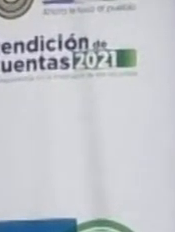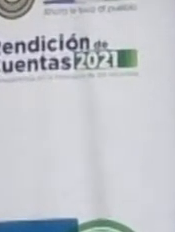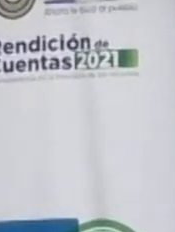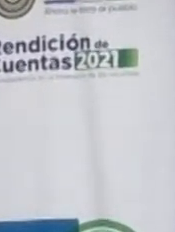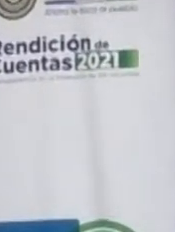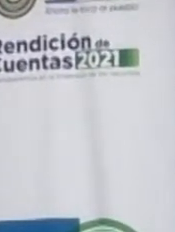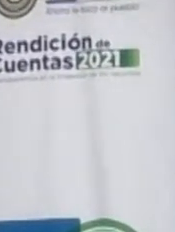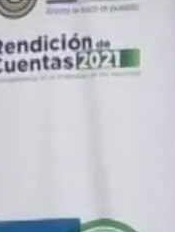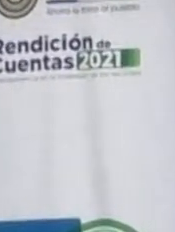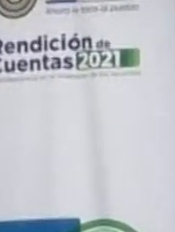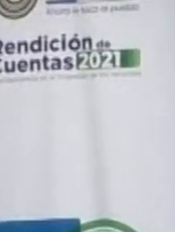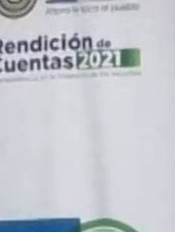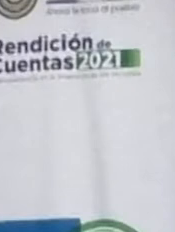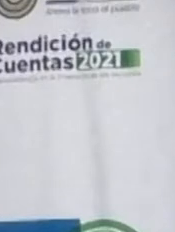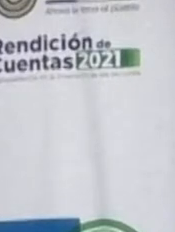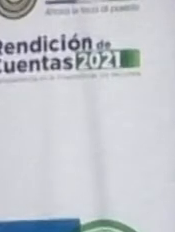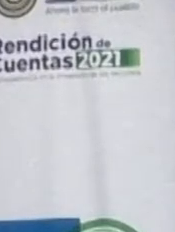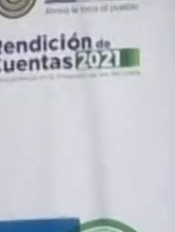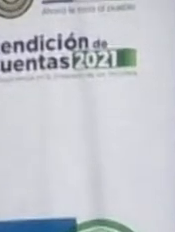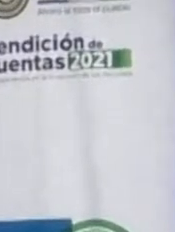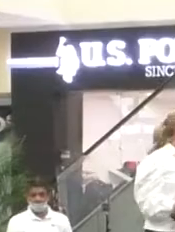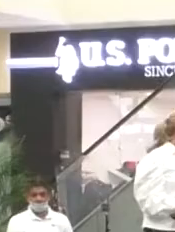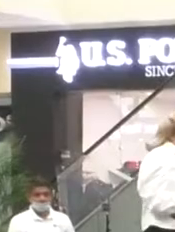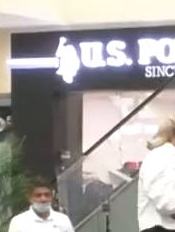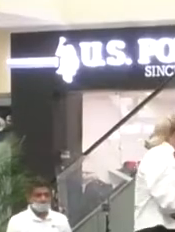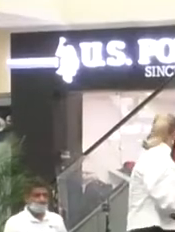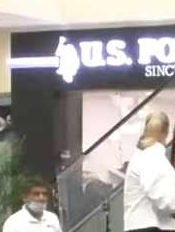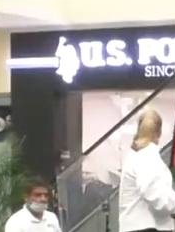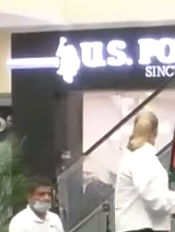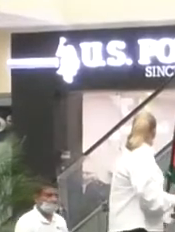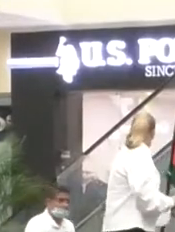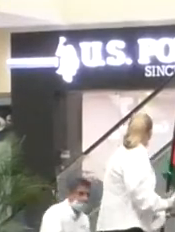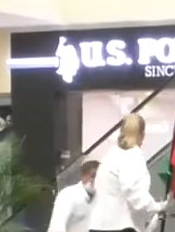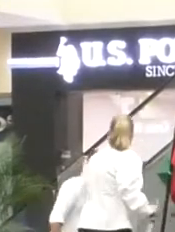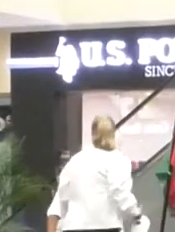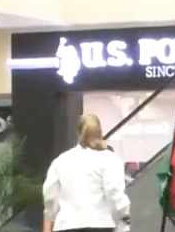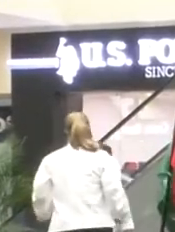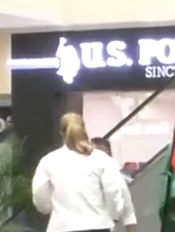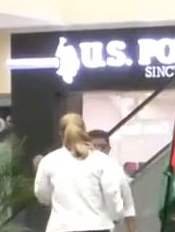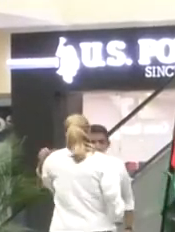destacan las de mitigación de la erosión e inundaciones en la ribera del Sinú en Lorica y San Bernardo del Viento.